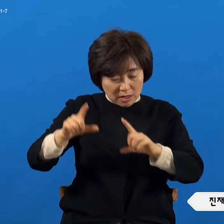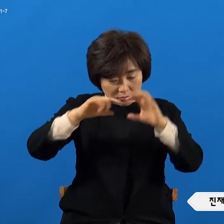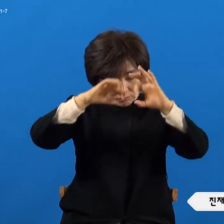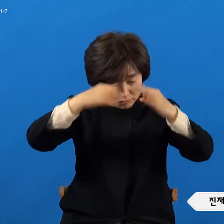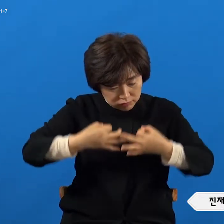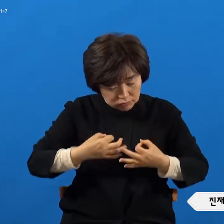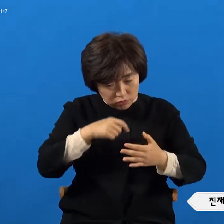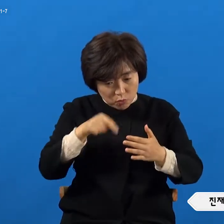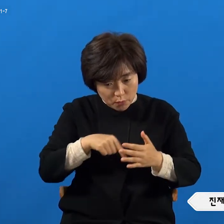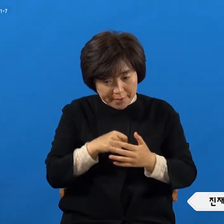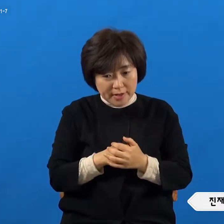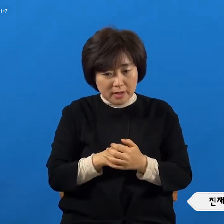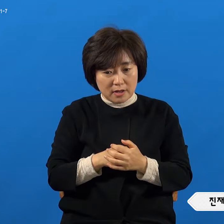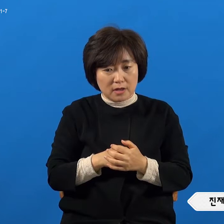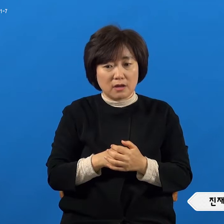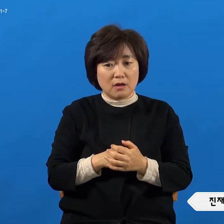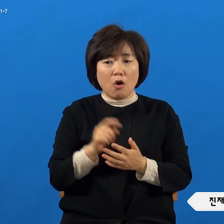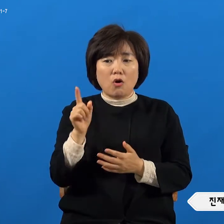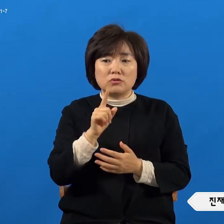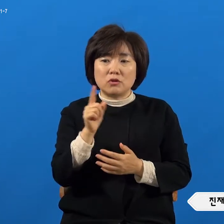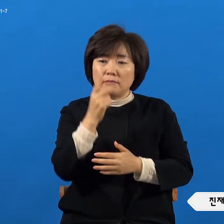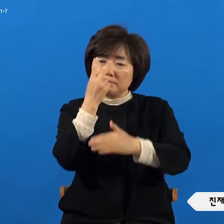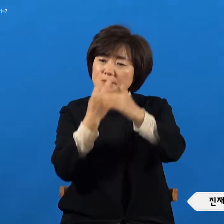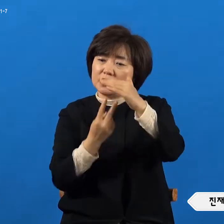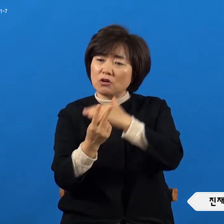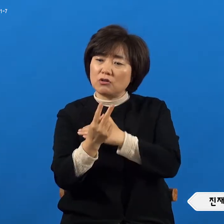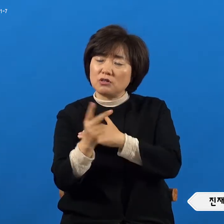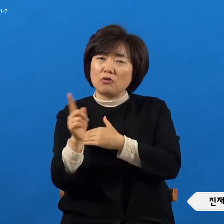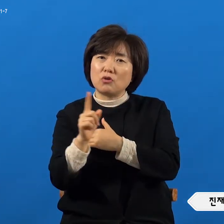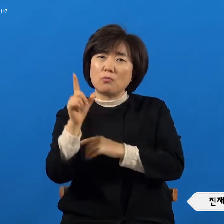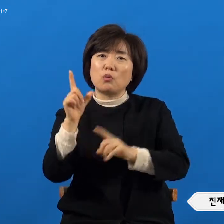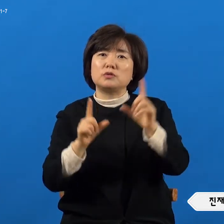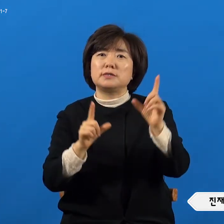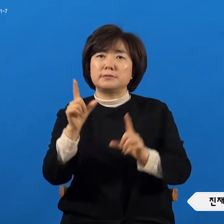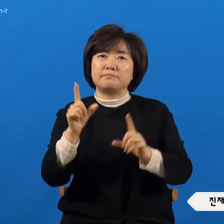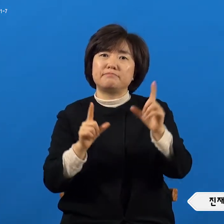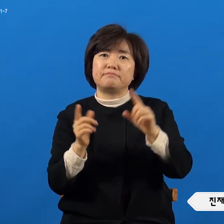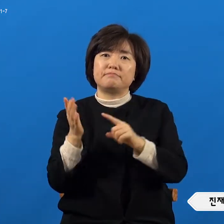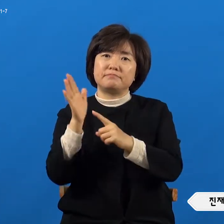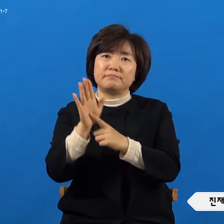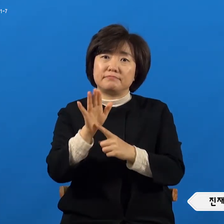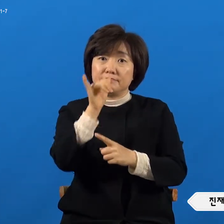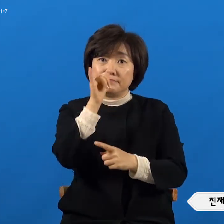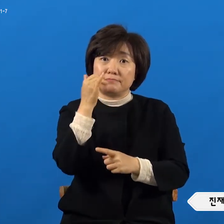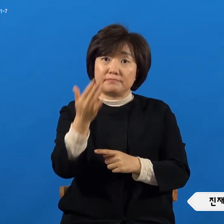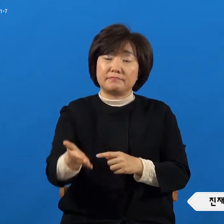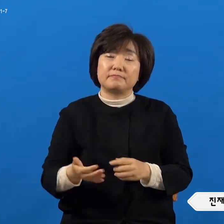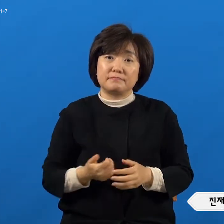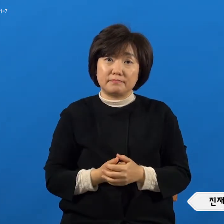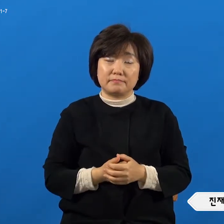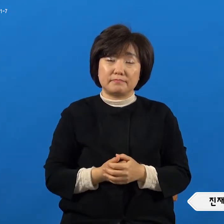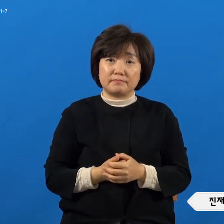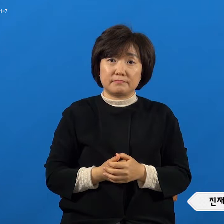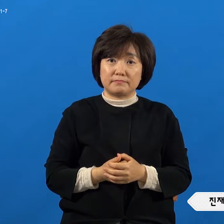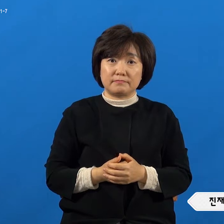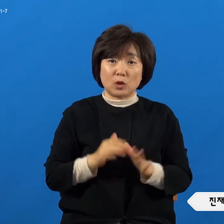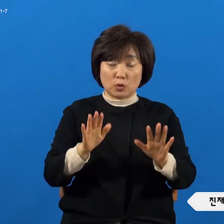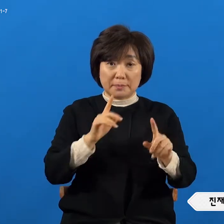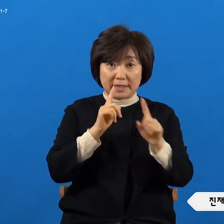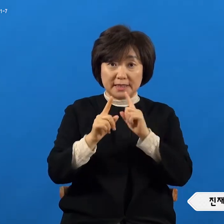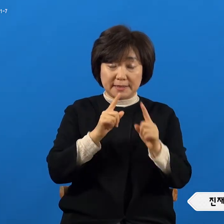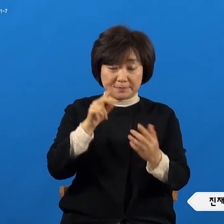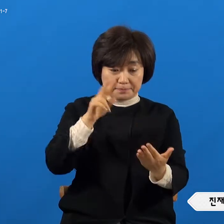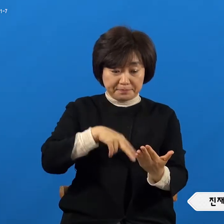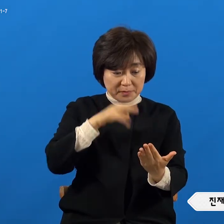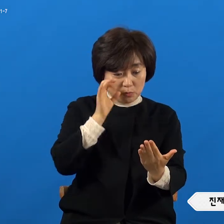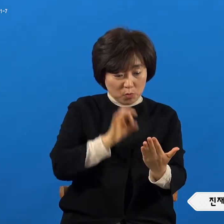삶의 현장에서 어떤 모습으로 나타나고 있습니까? 오늘 본문에 있는